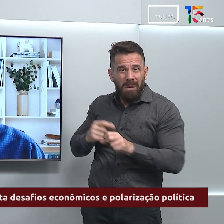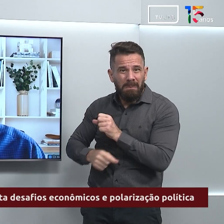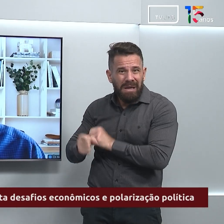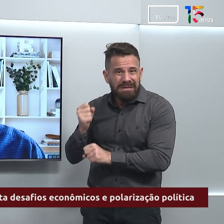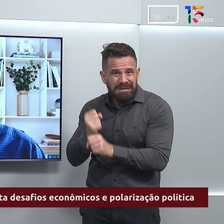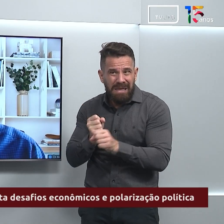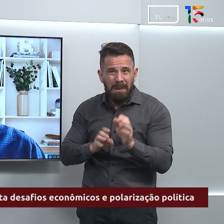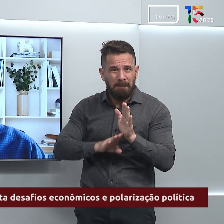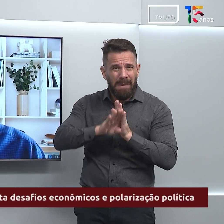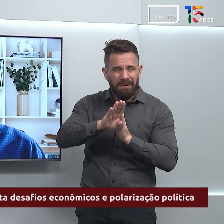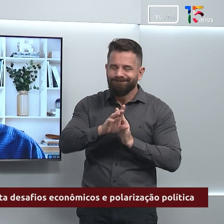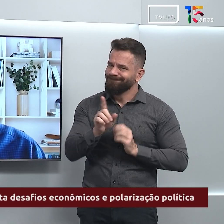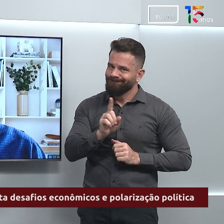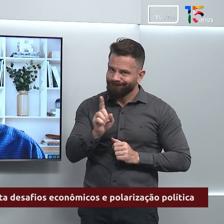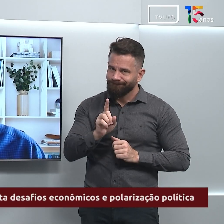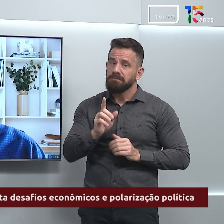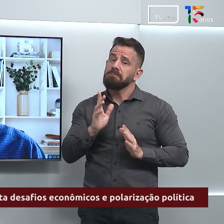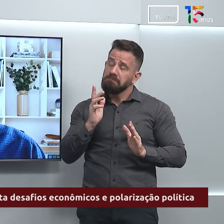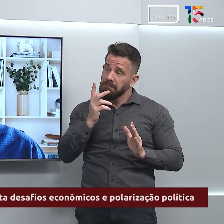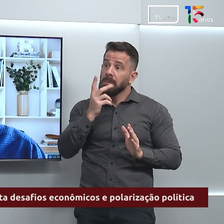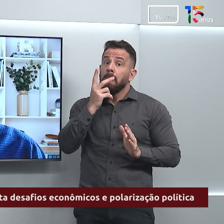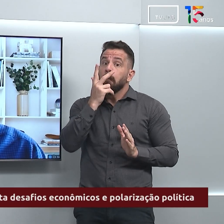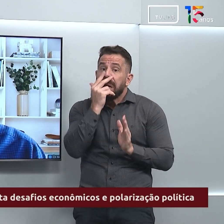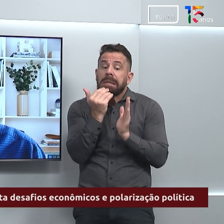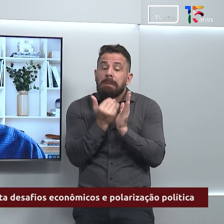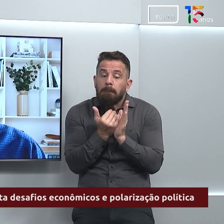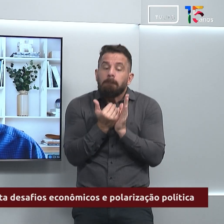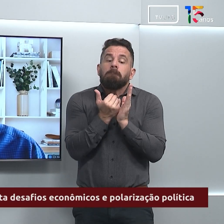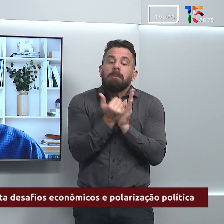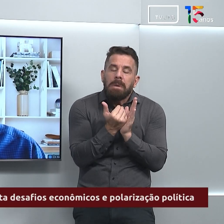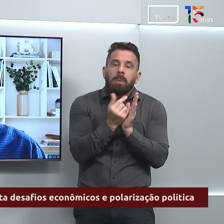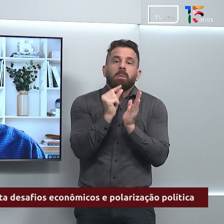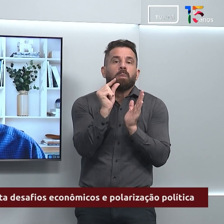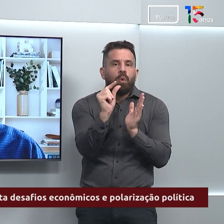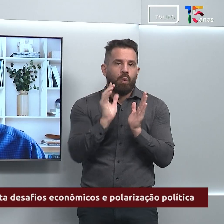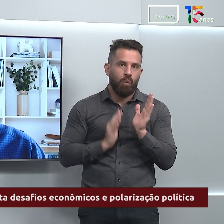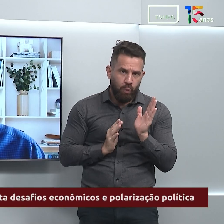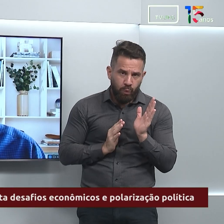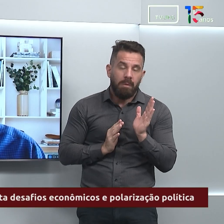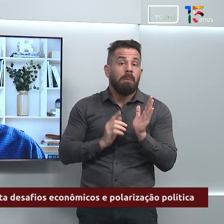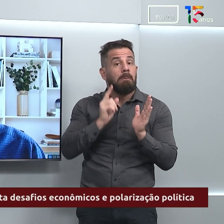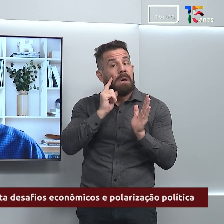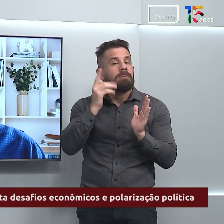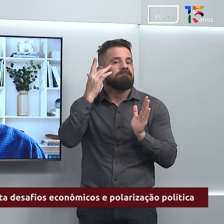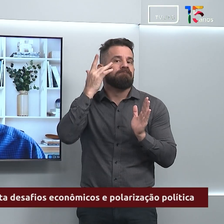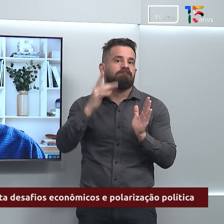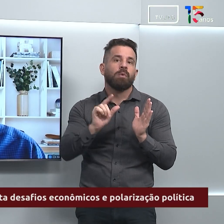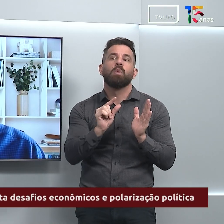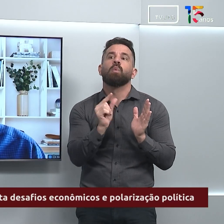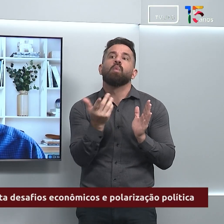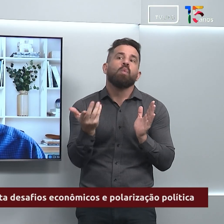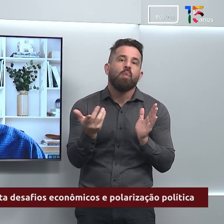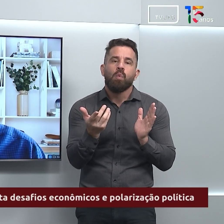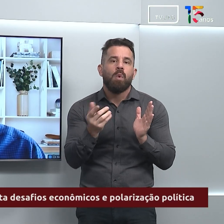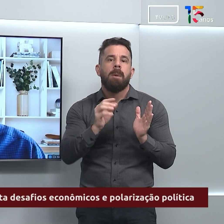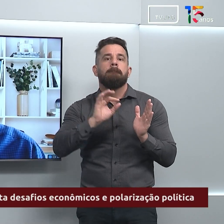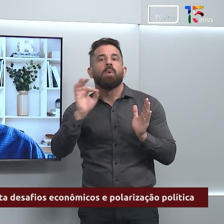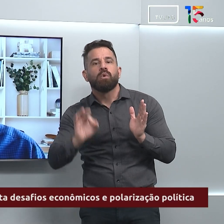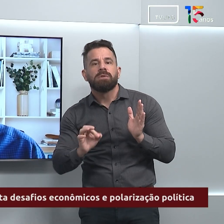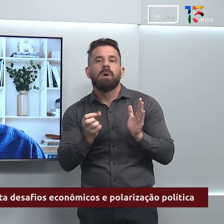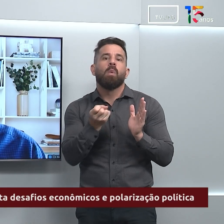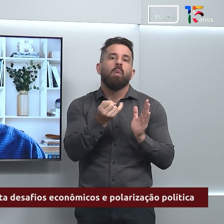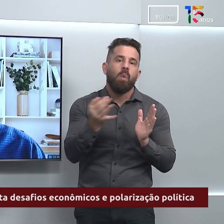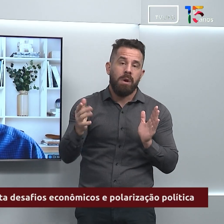crescimento expressivo, né, mais do que vem sendo previsto aí pelo mercado, é a minha